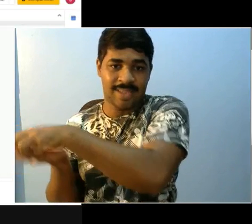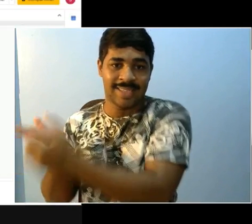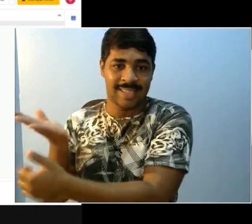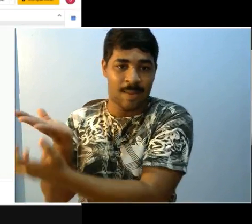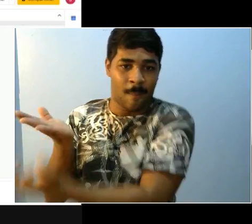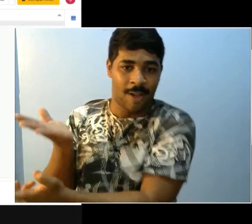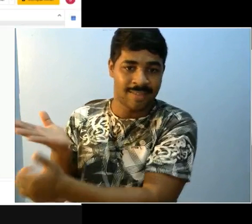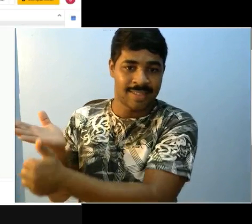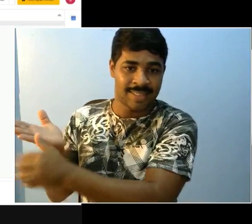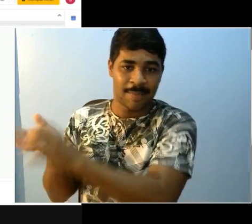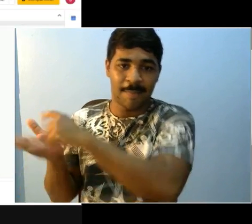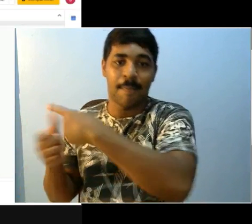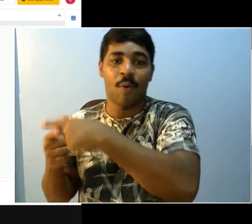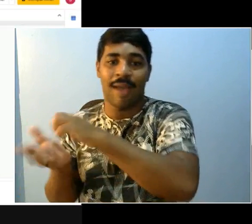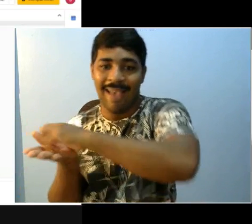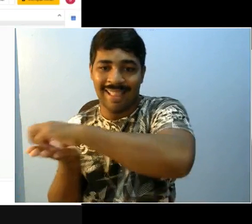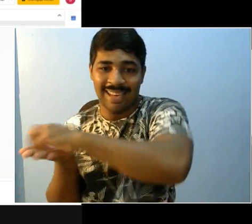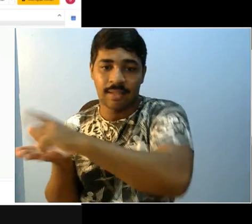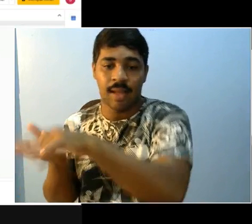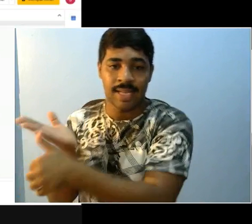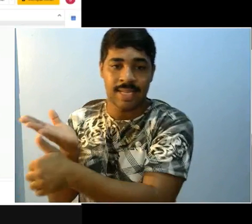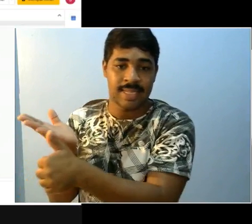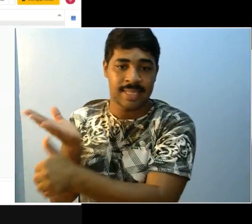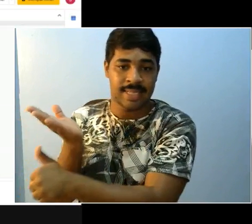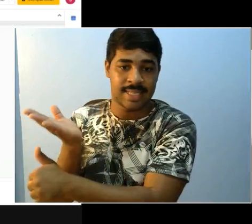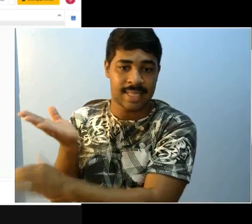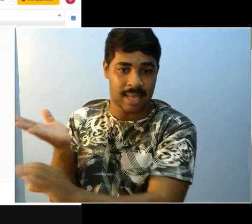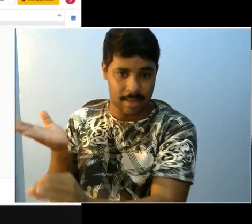que a superfície consegue segurar o corpo.